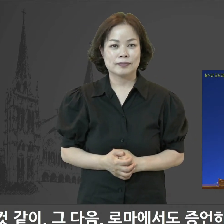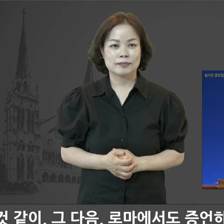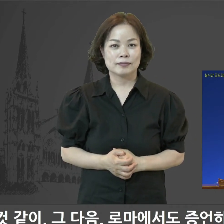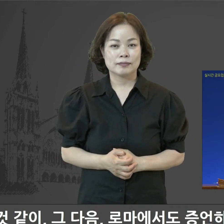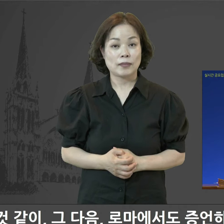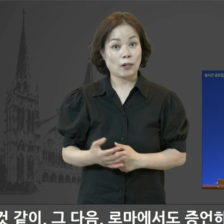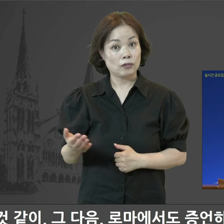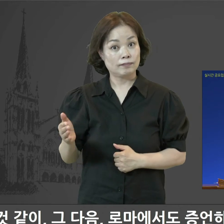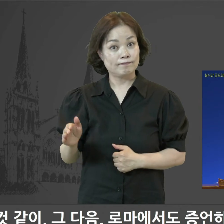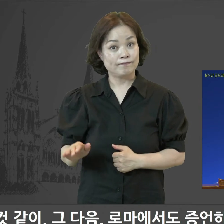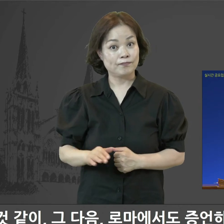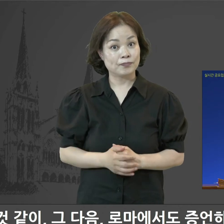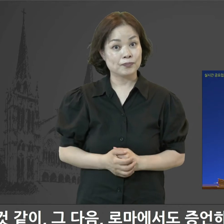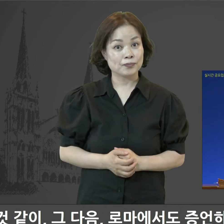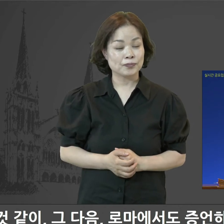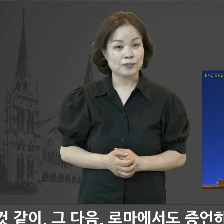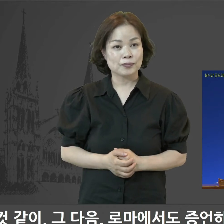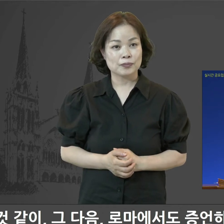그런데